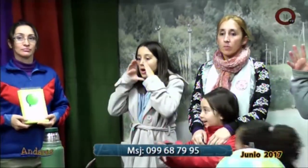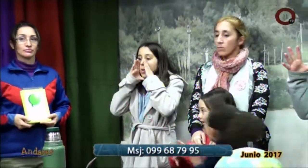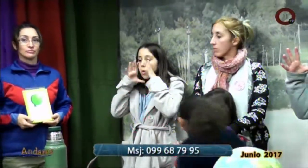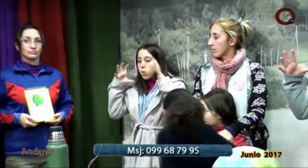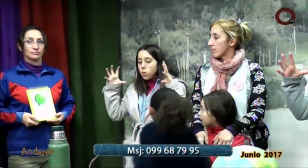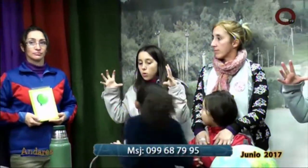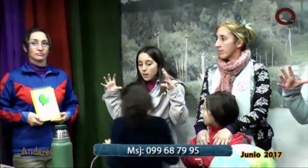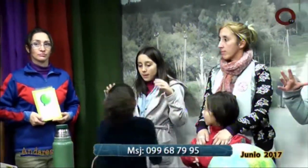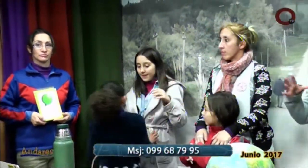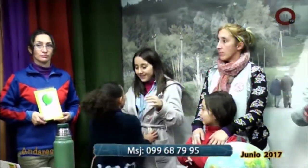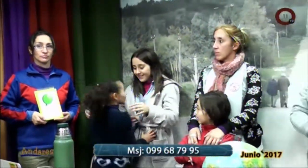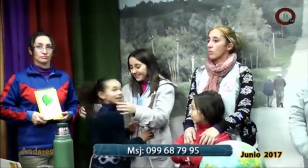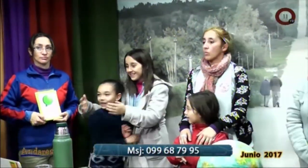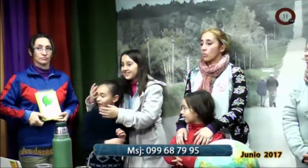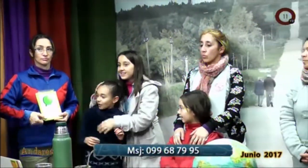A solo